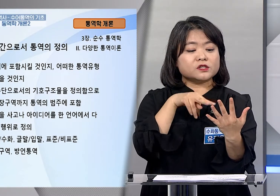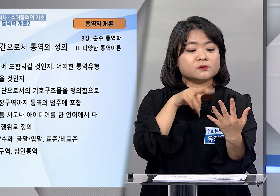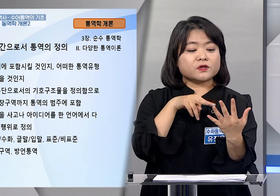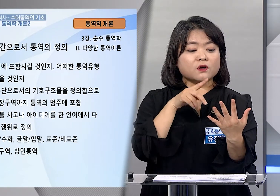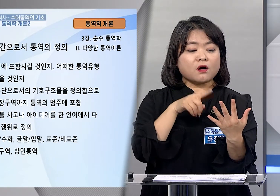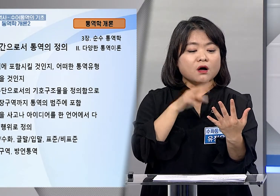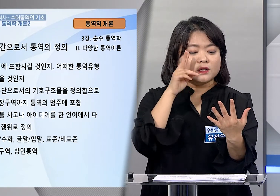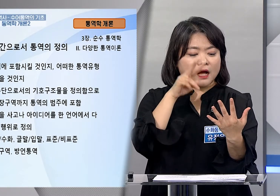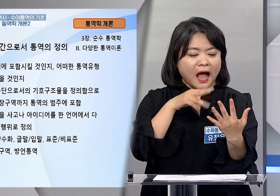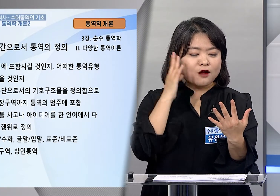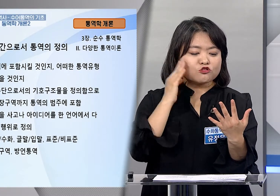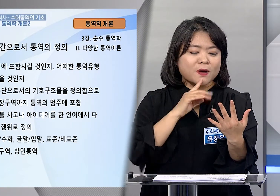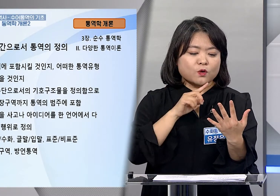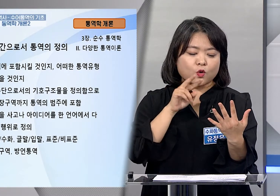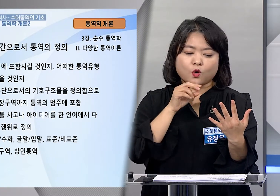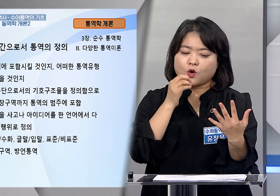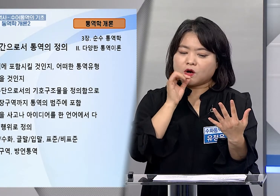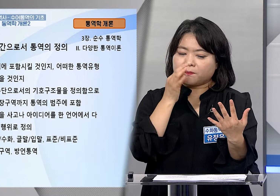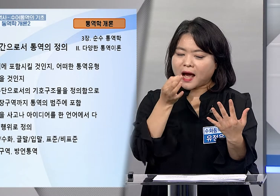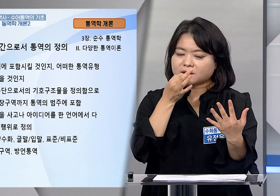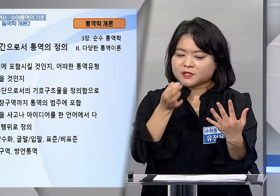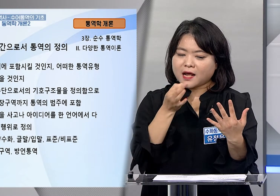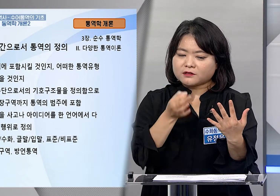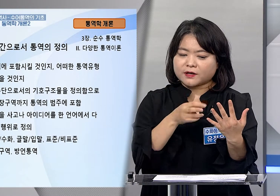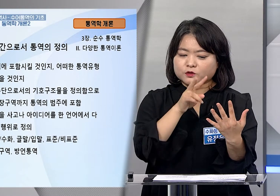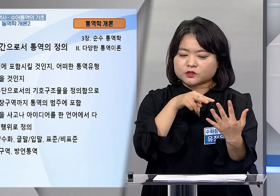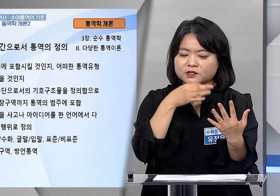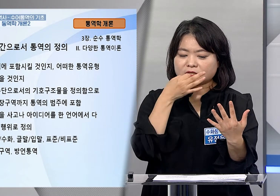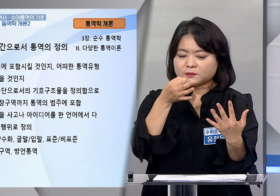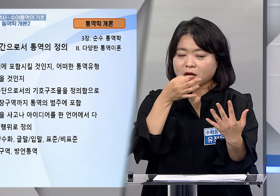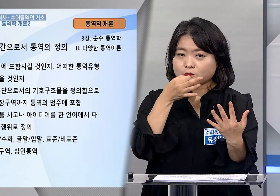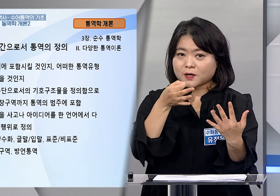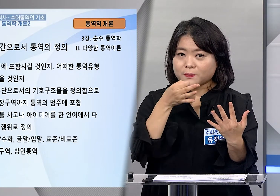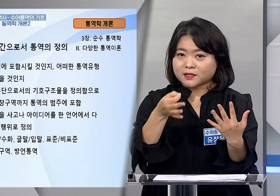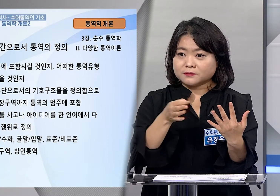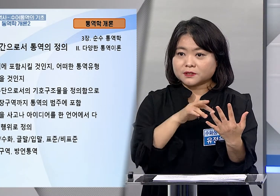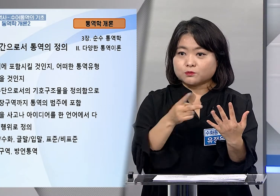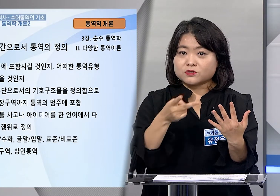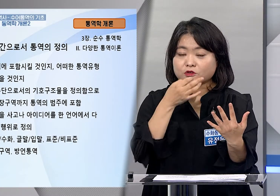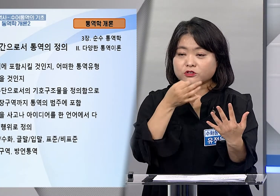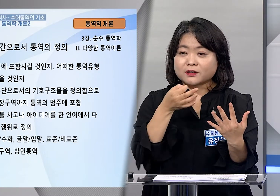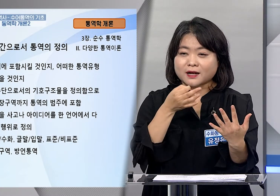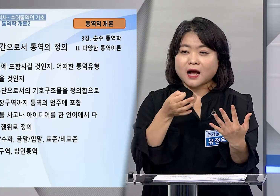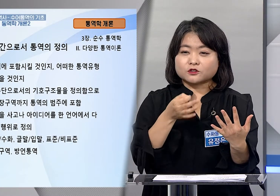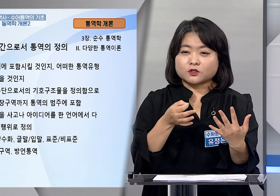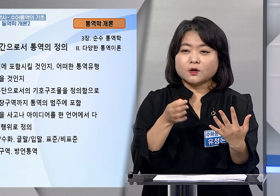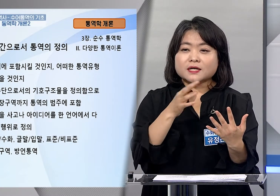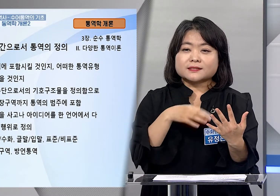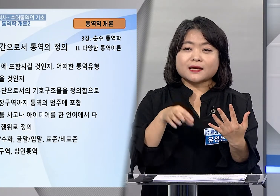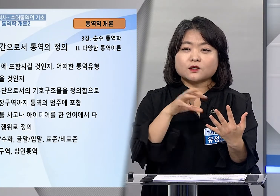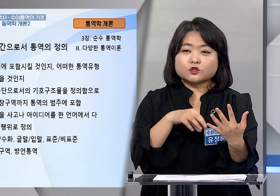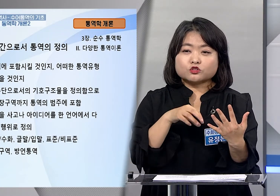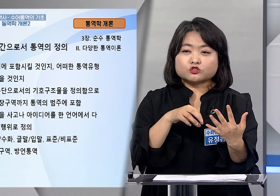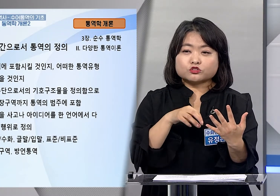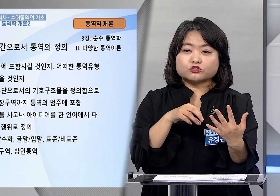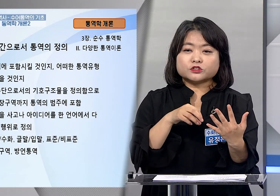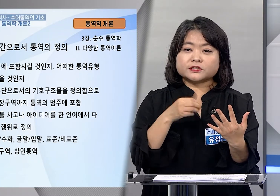읽으면서 한국말로 발음을 하는 거예요. 쩍쩍쩍 읽으면서 한국말로 발음. 그게 문장 구역이라고 하거든요. 이것도 이제